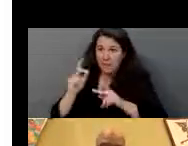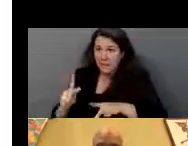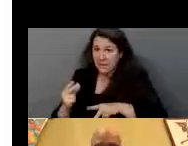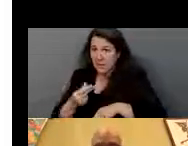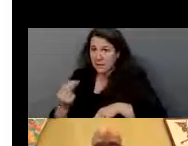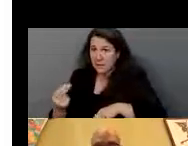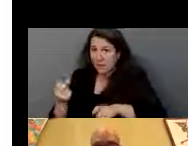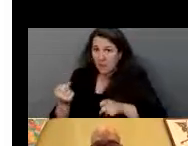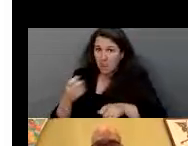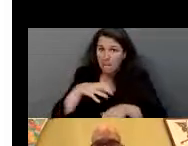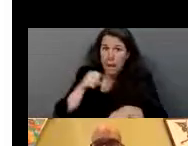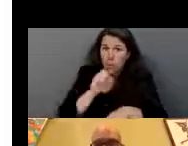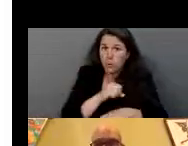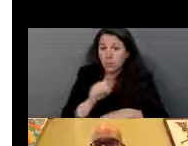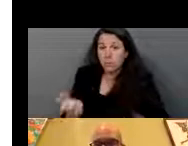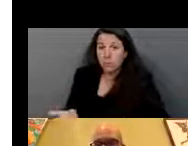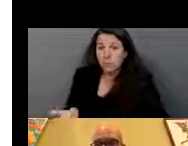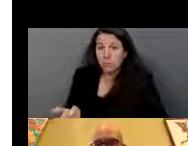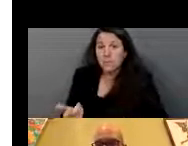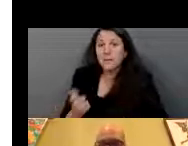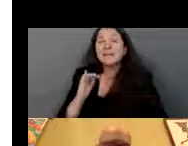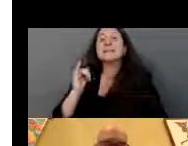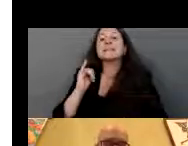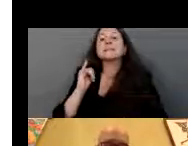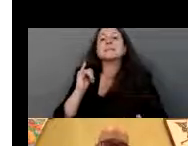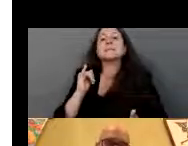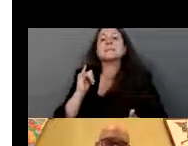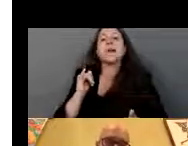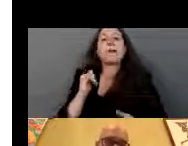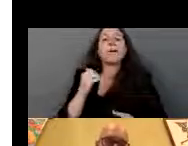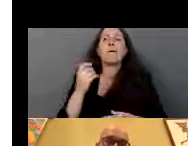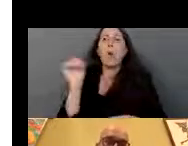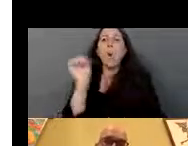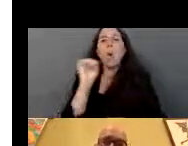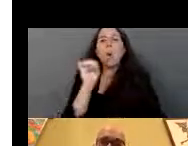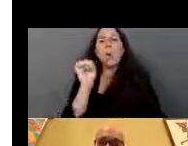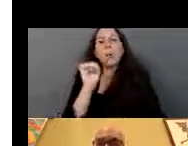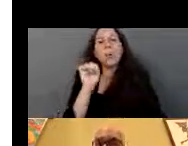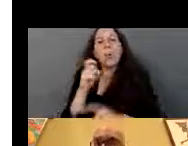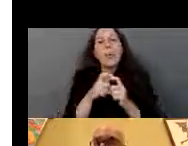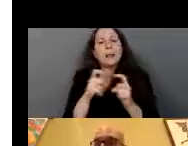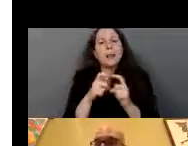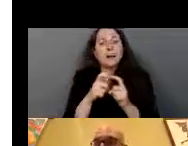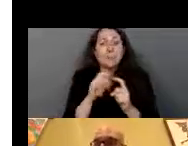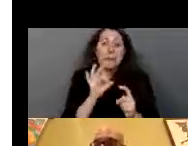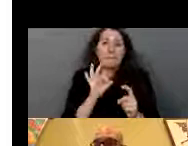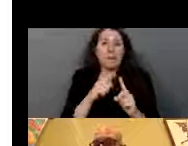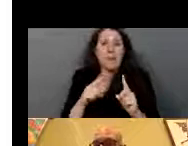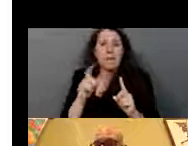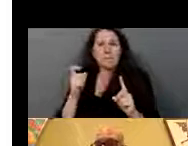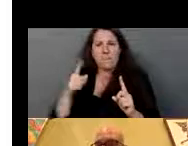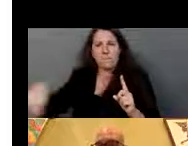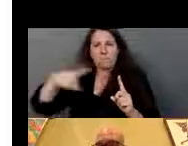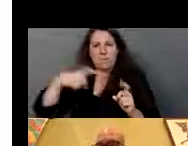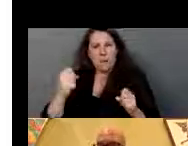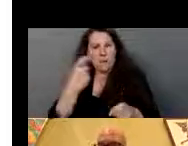tous aller vers un système de transport des voitures électriques, mais encore, il faut que ces voitures-là soient abordables pour des gens